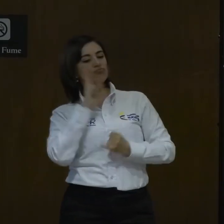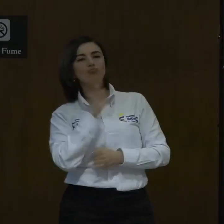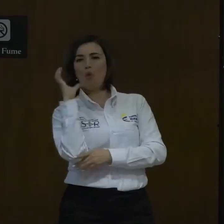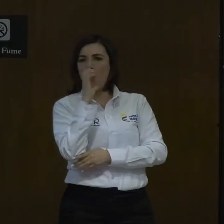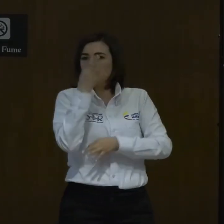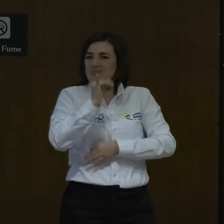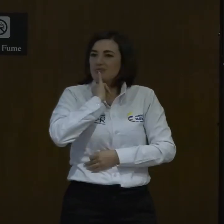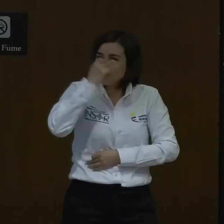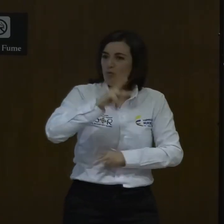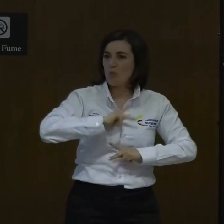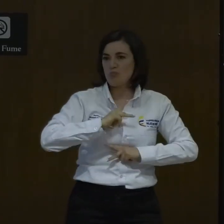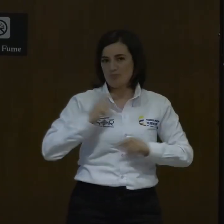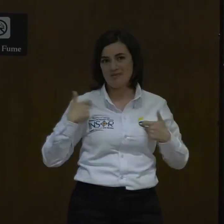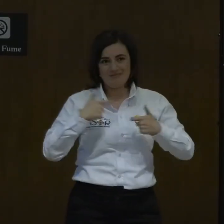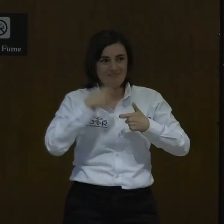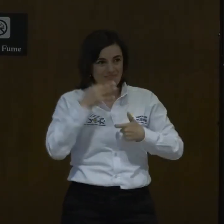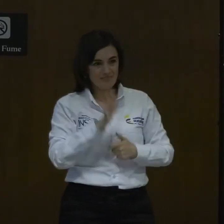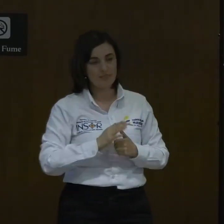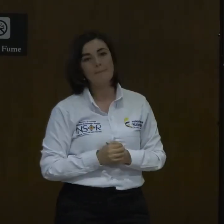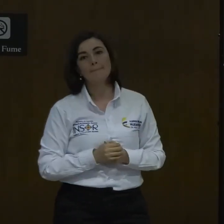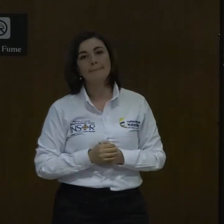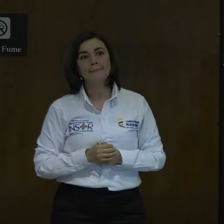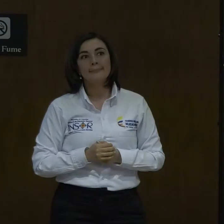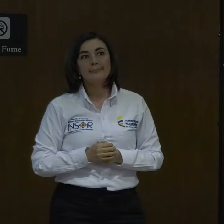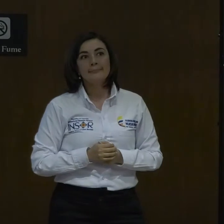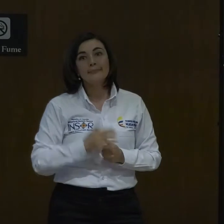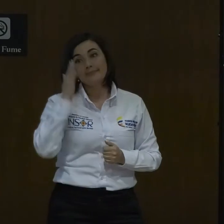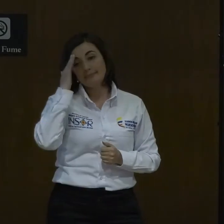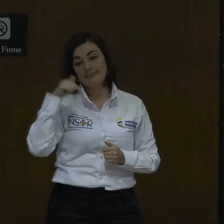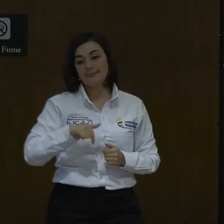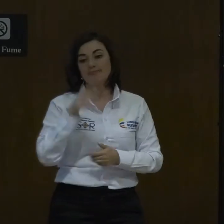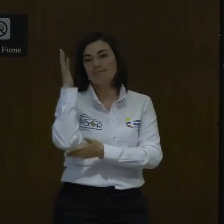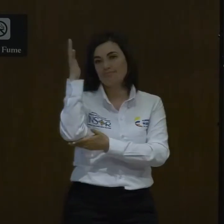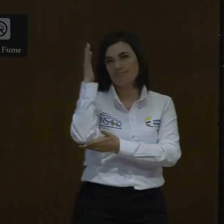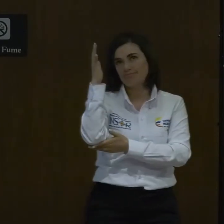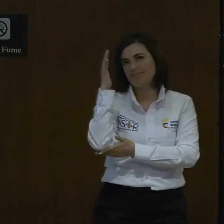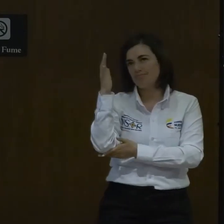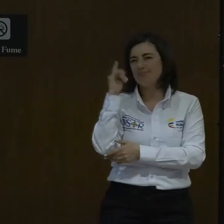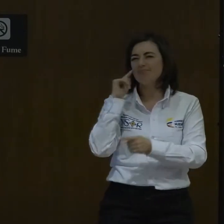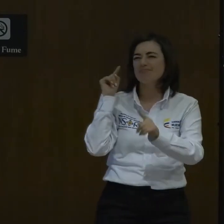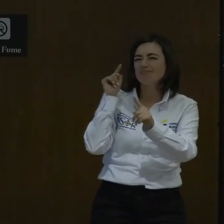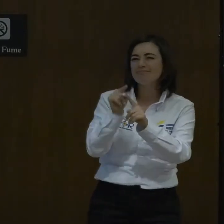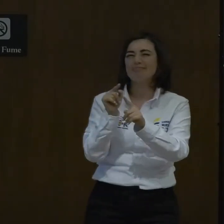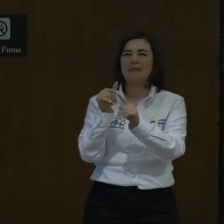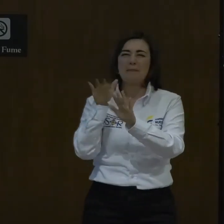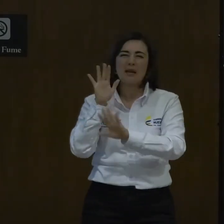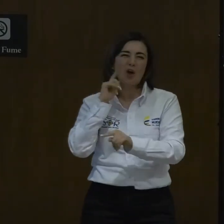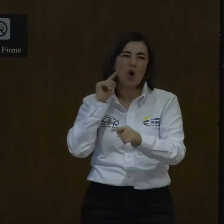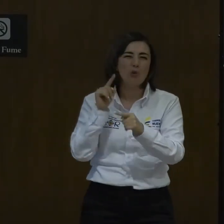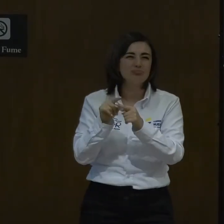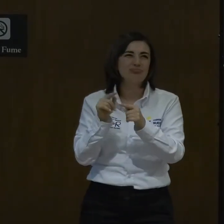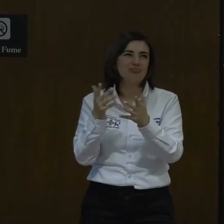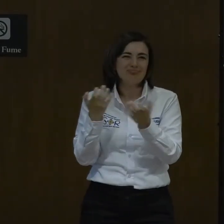Colombia. Pero como esta conferencia iba a ir dirigida sobre todo a